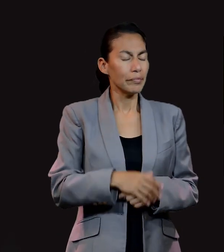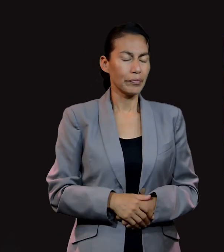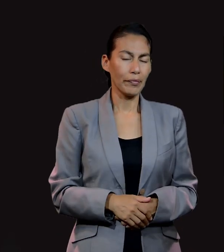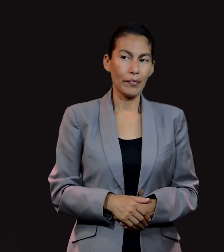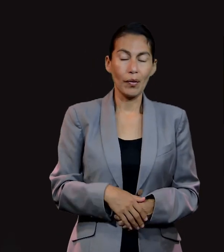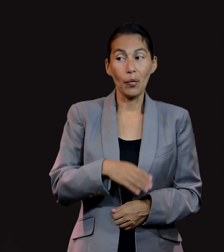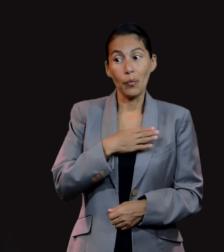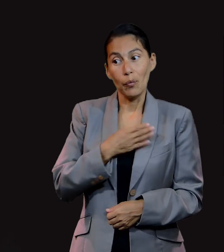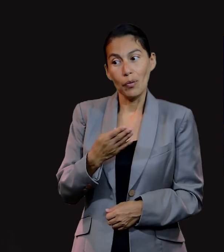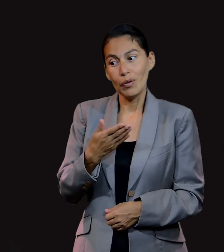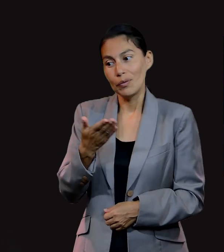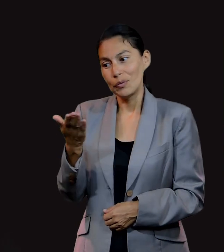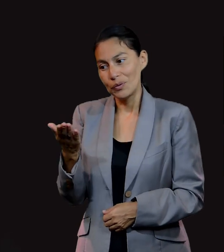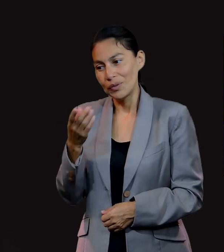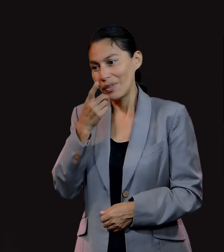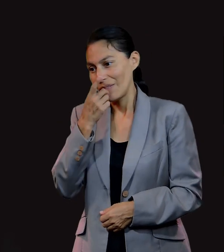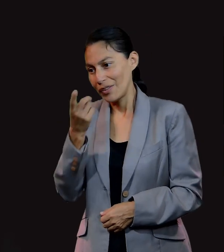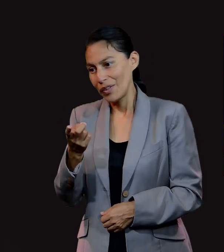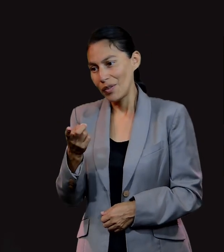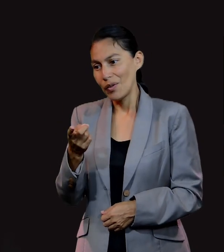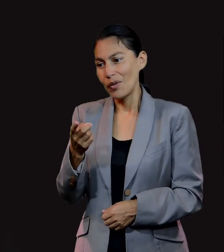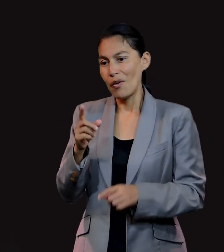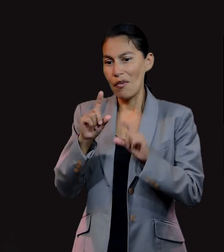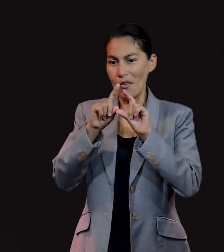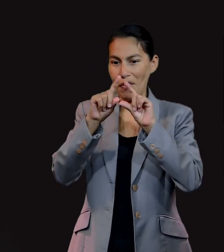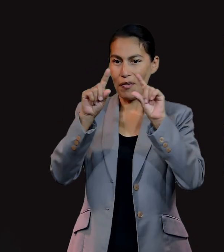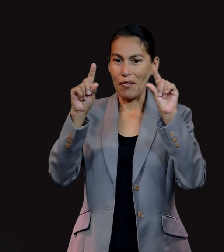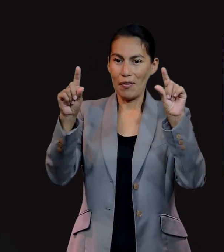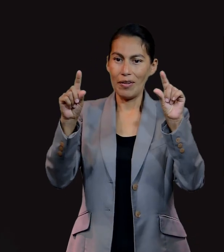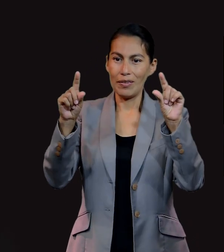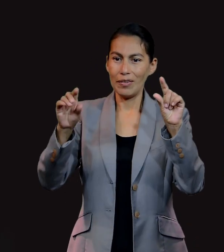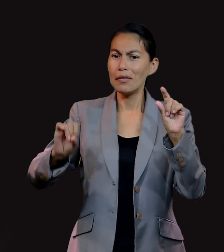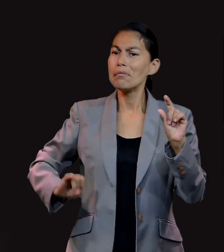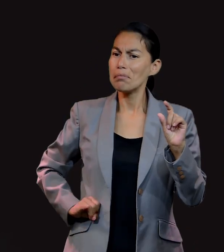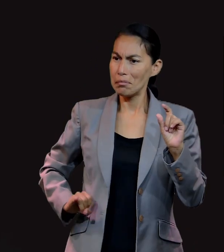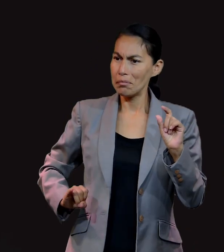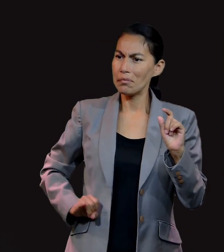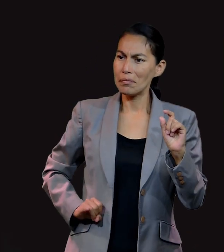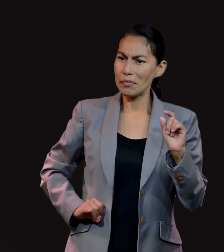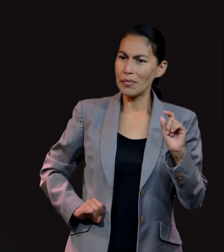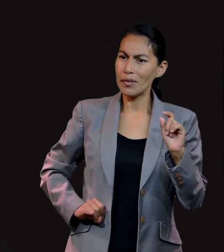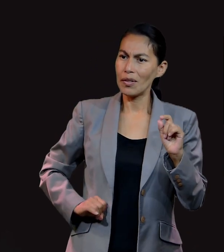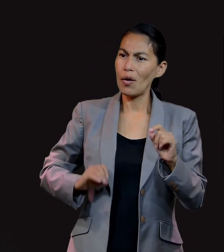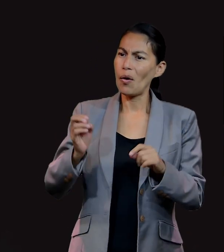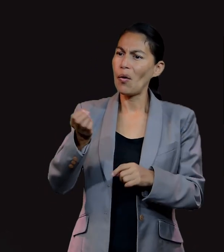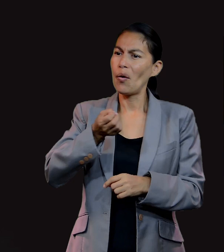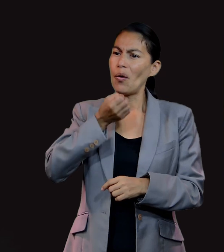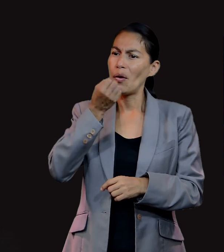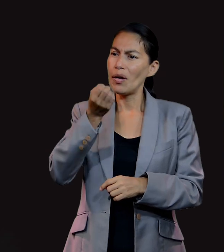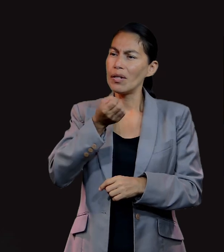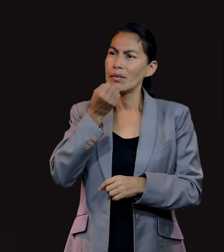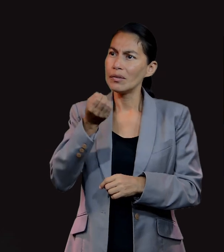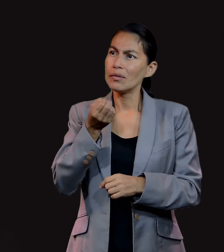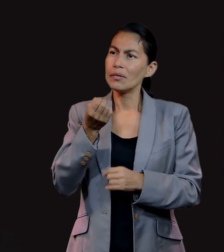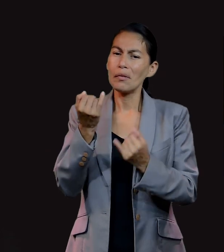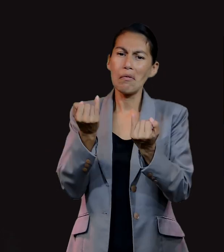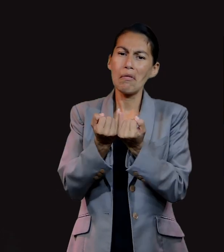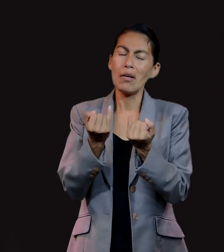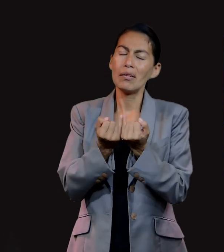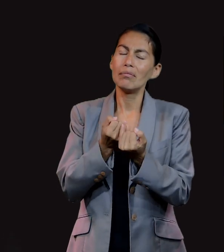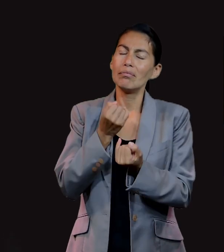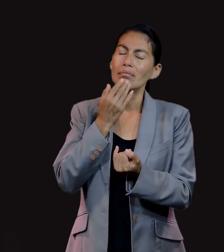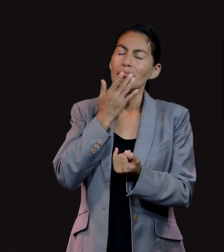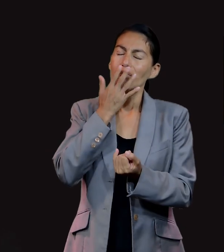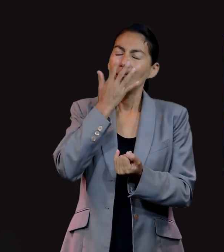realmente usted dijo una frase que es muy interesante. El aliento del alma. La